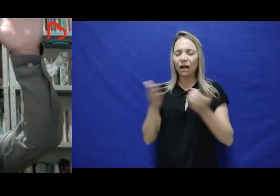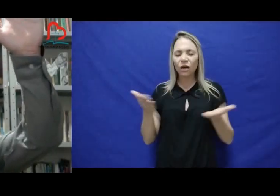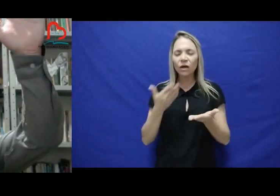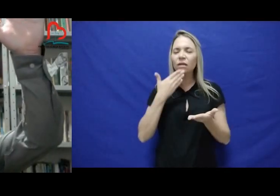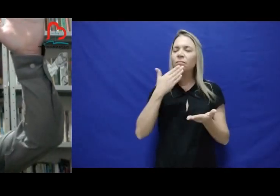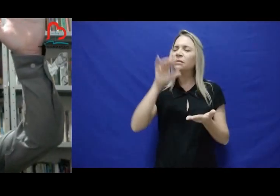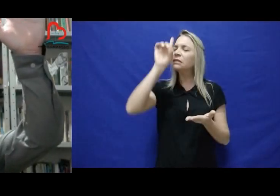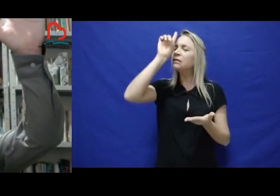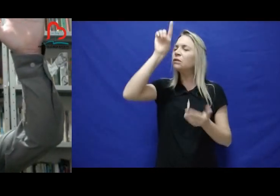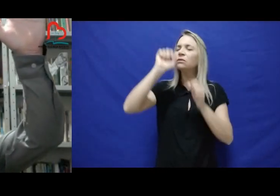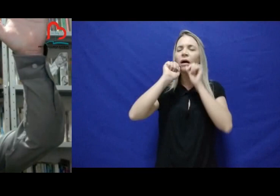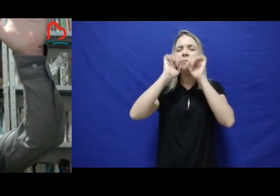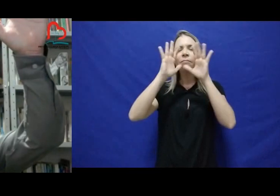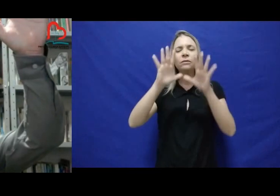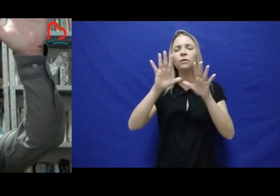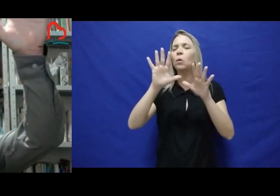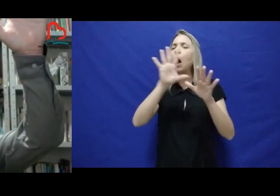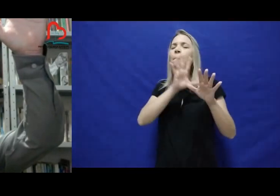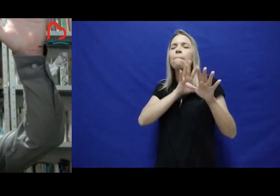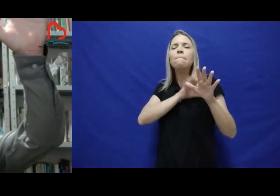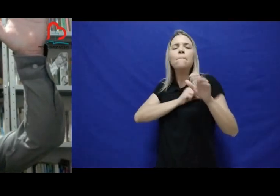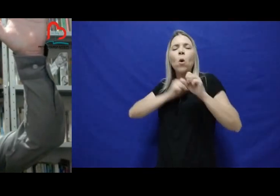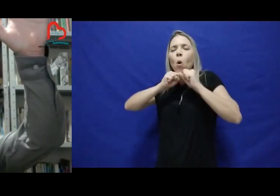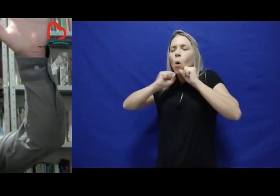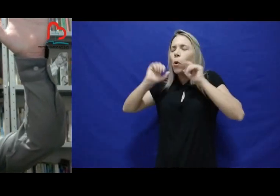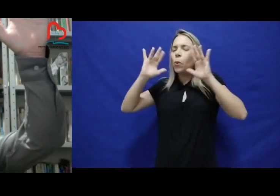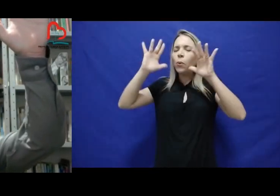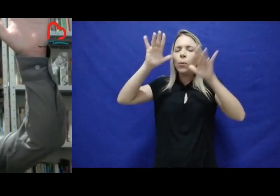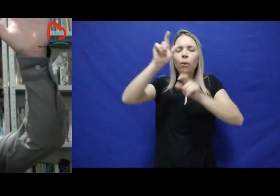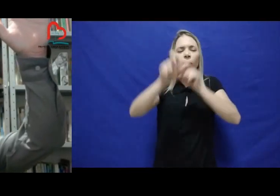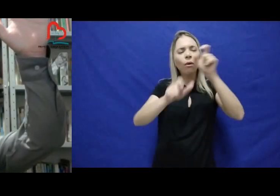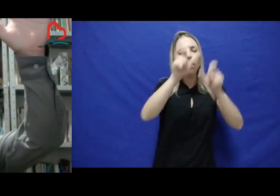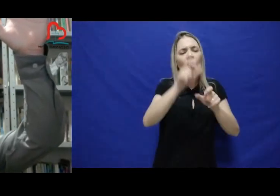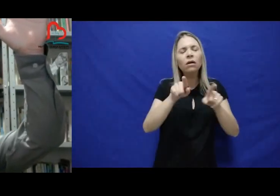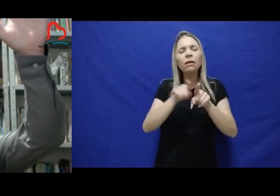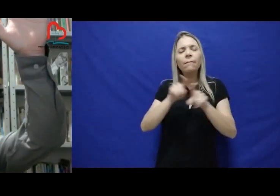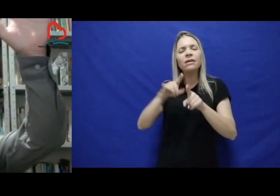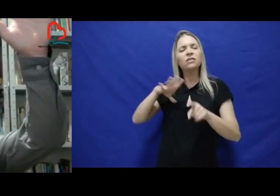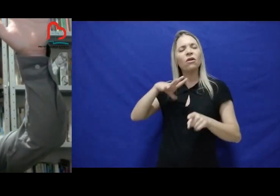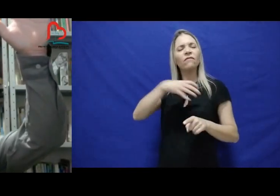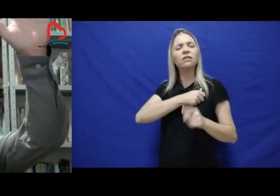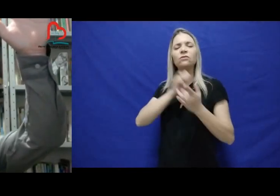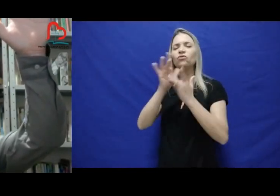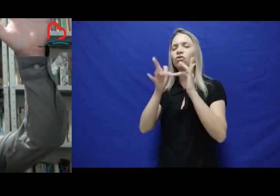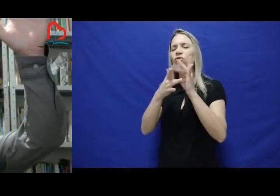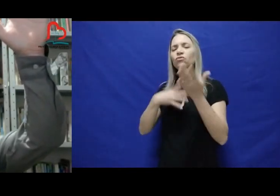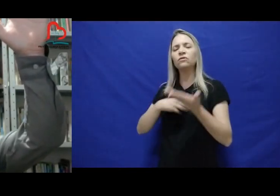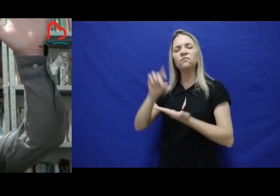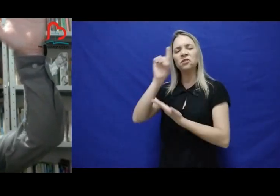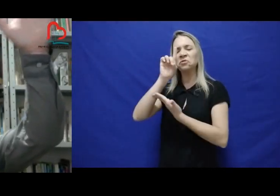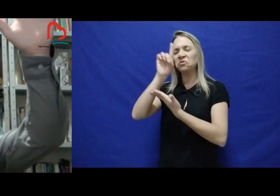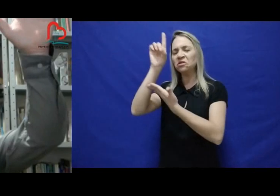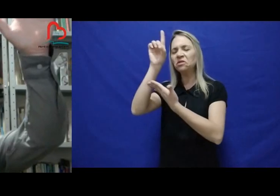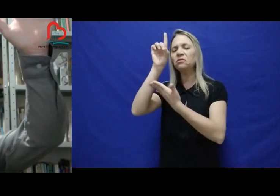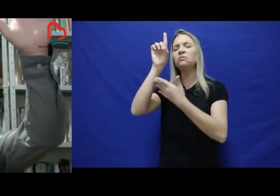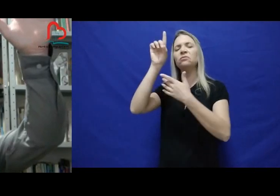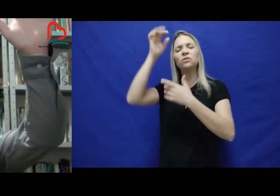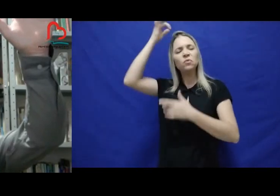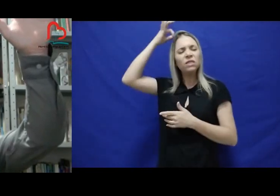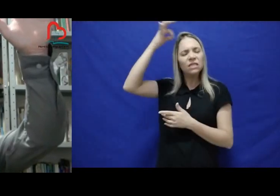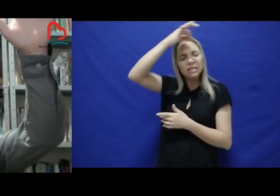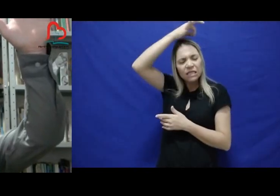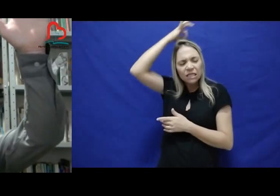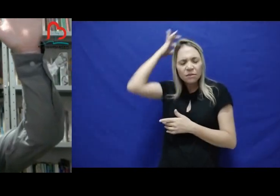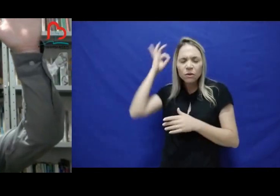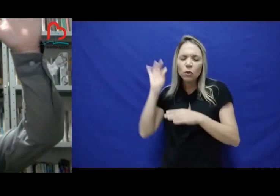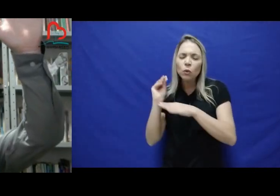Deus, o Pai, a graça salvadora de Jesus, seu Filho amado, As consolações e a comunhão do Santo Espírito de